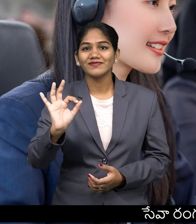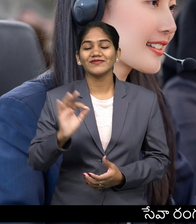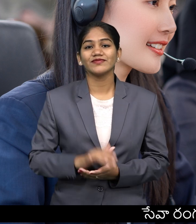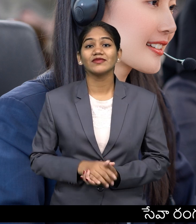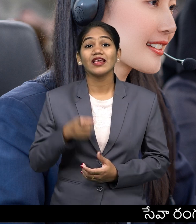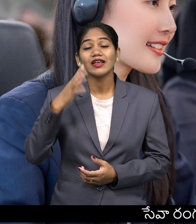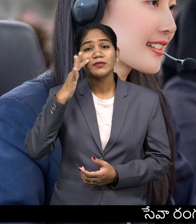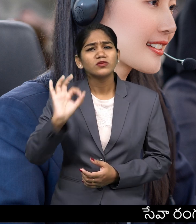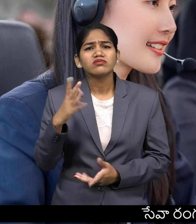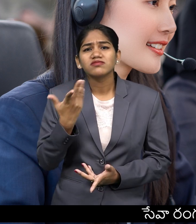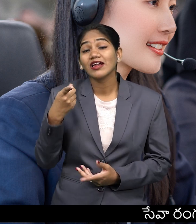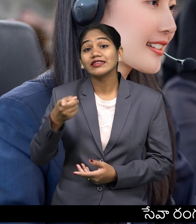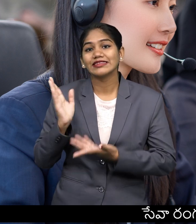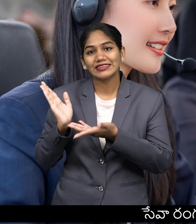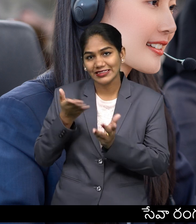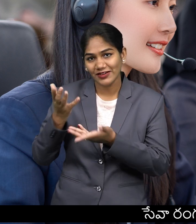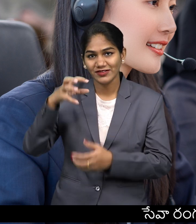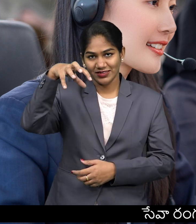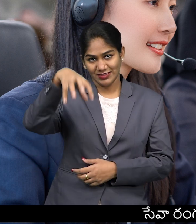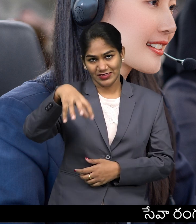సేవారంగం యొక్క ప్రాముఖ్యత,